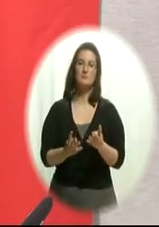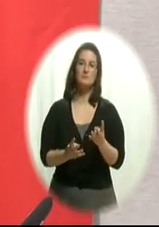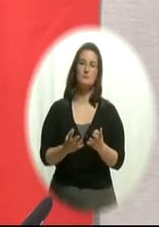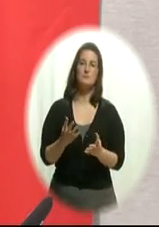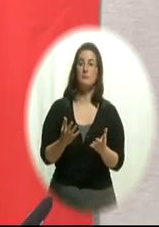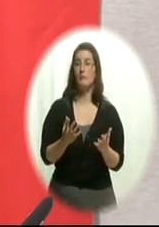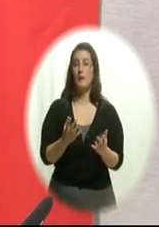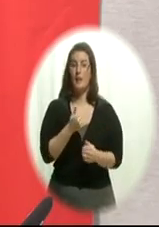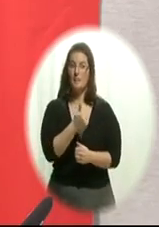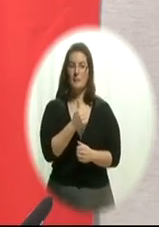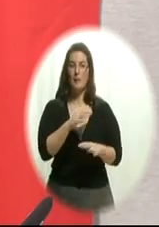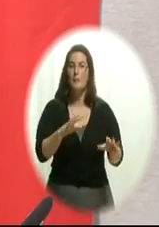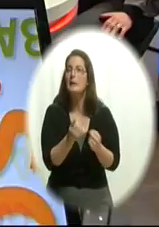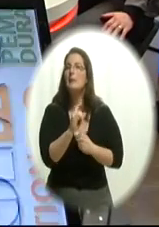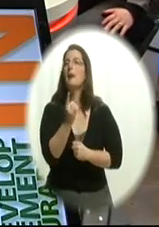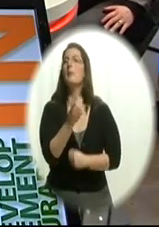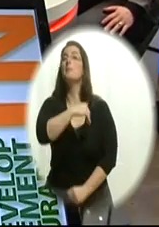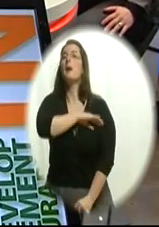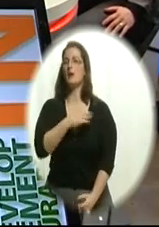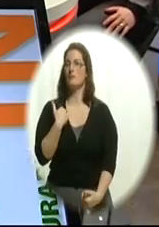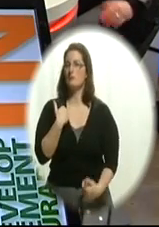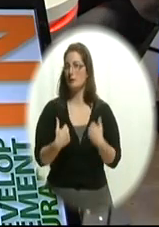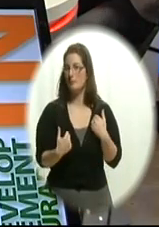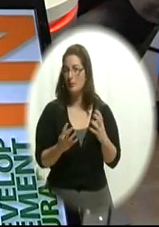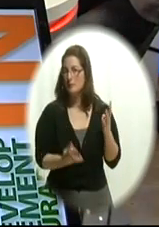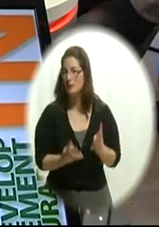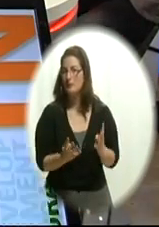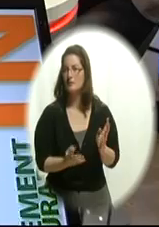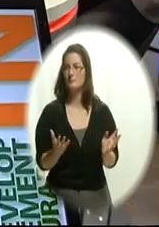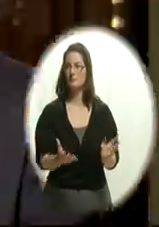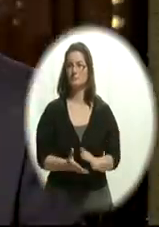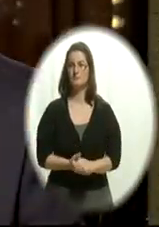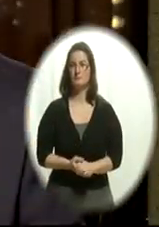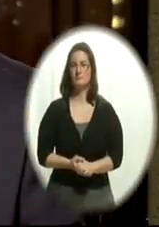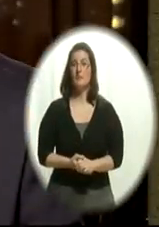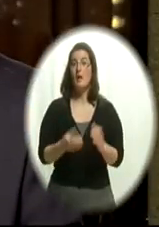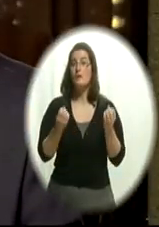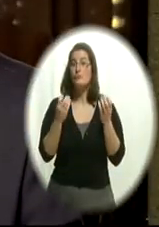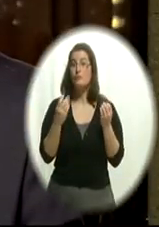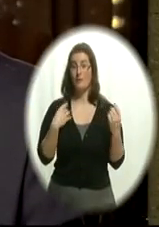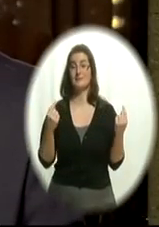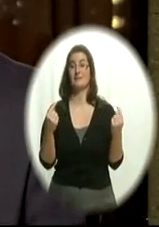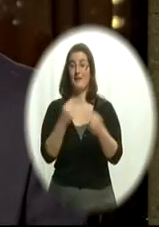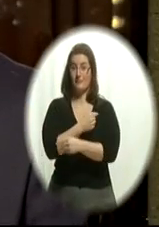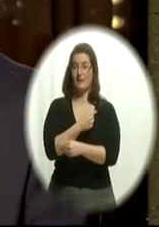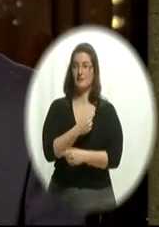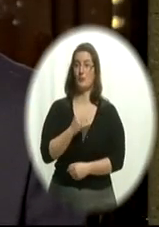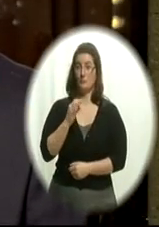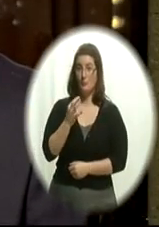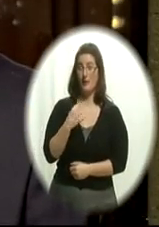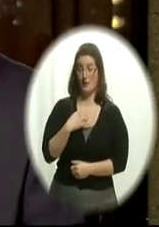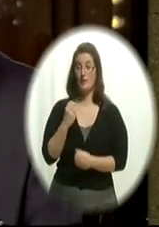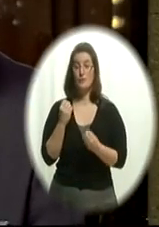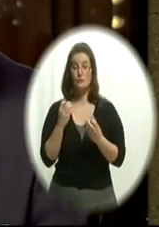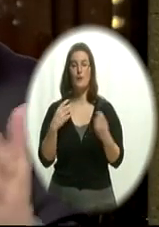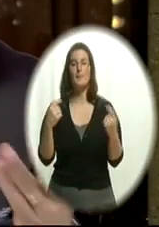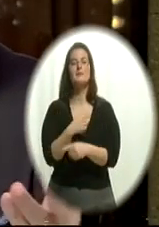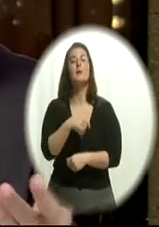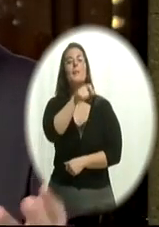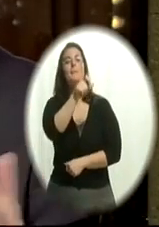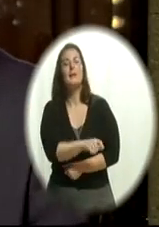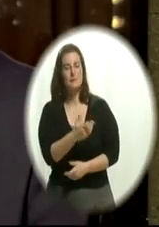qu'elle ne sera pas capable d'eux parce qu'elle a un handicap. Et souvent, c'est l'inverse. Oui, et souvent c'est l'inverse. La personne qui est frappée de handicap, alors je dis frappée,